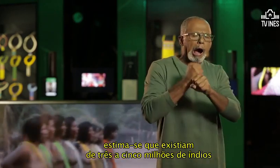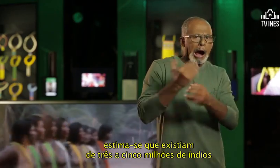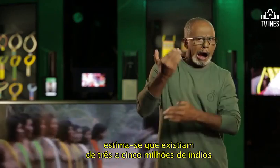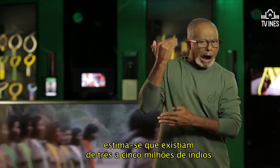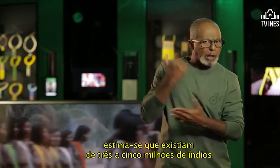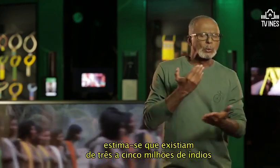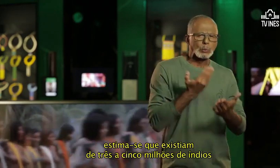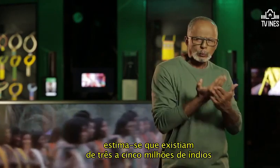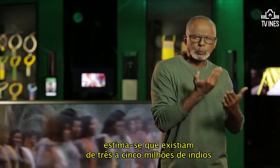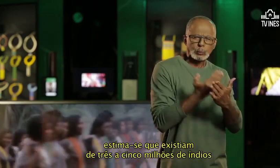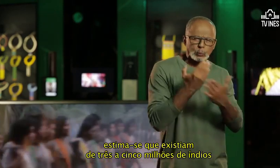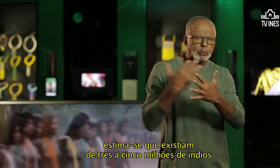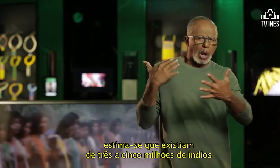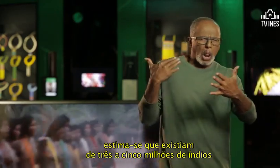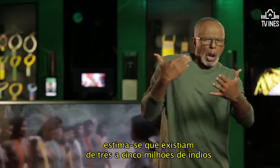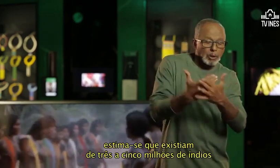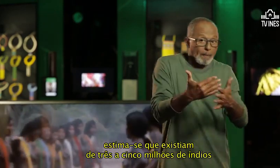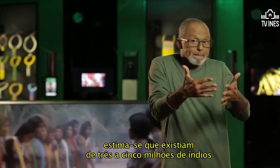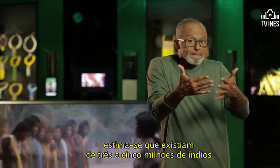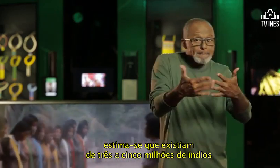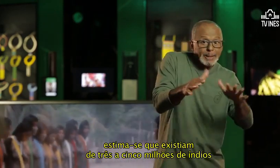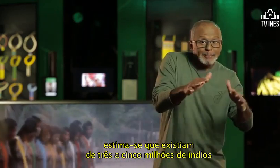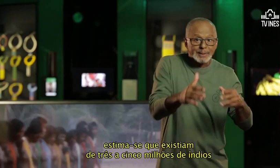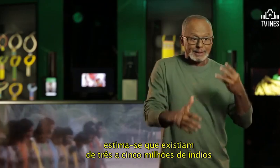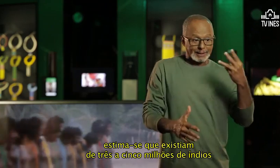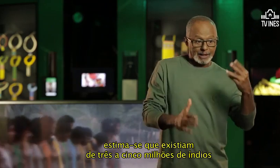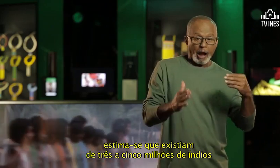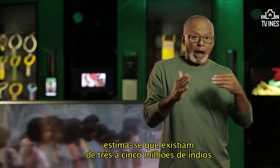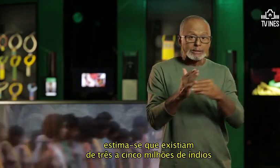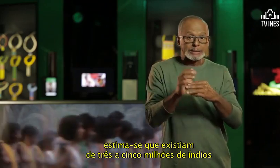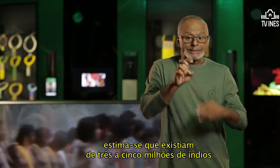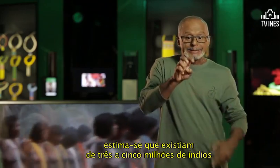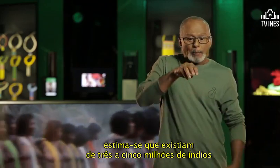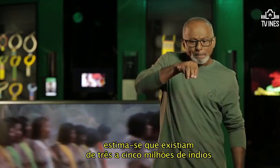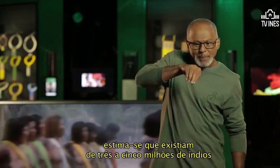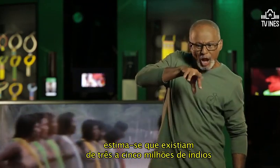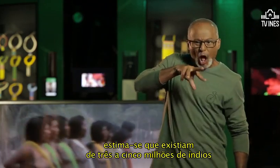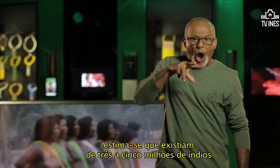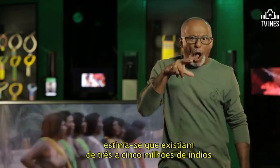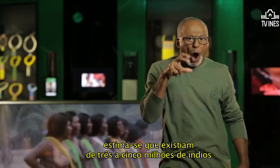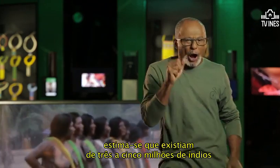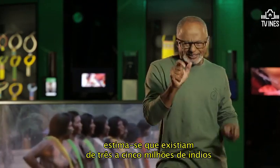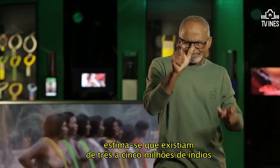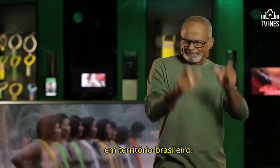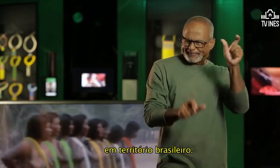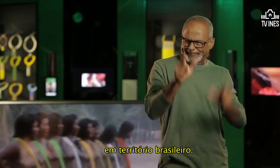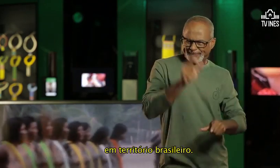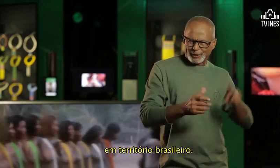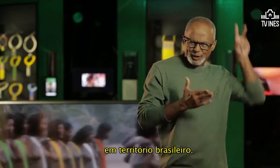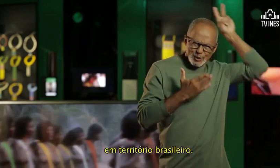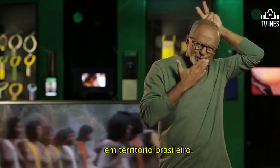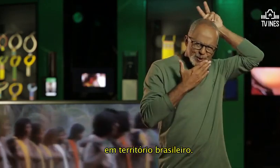estima-se que existiam de 3 a 5 milhões de índios em território